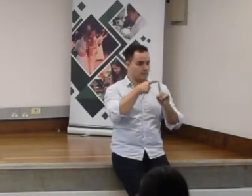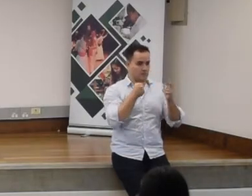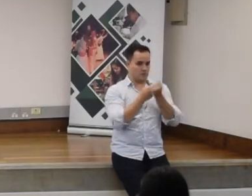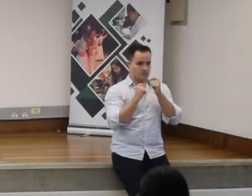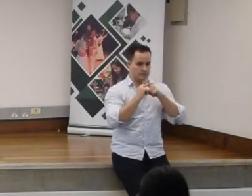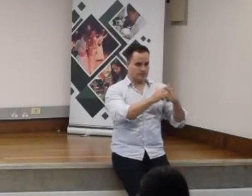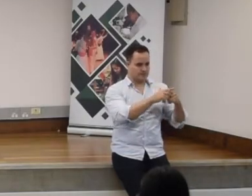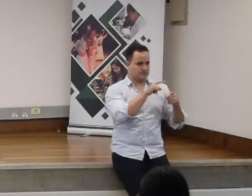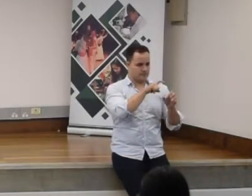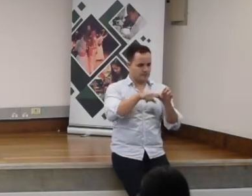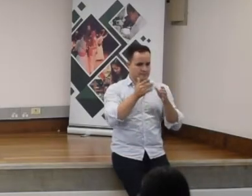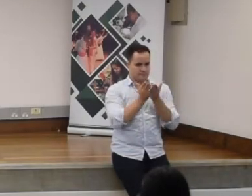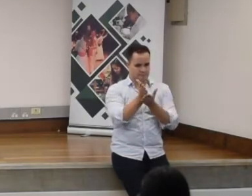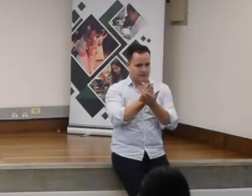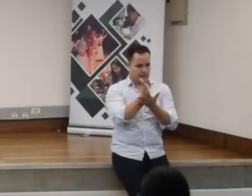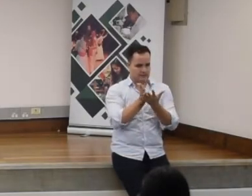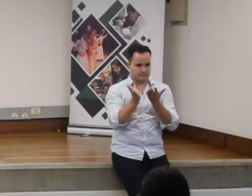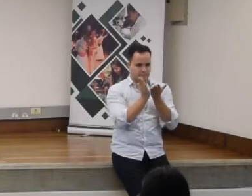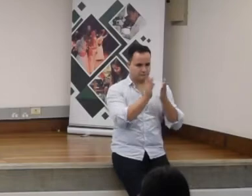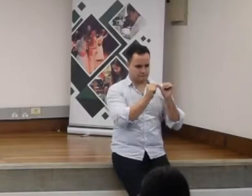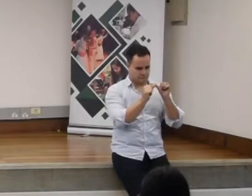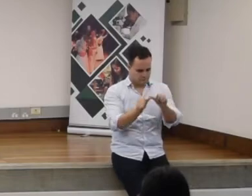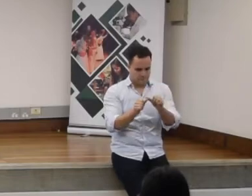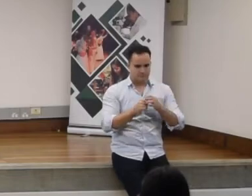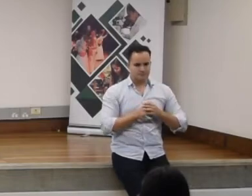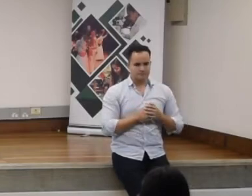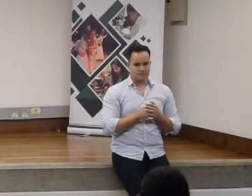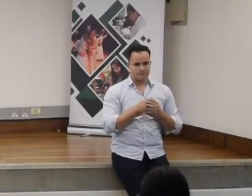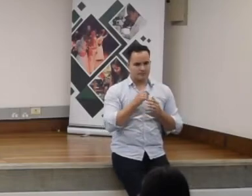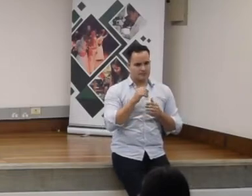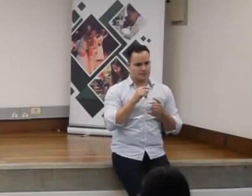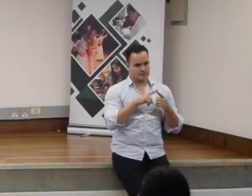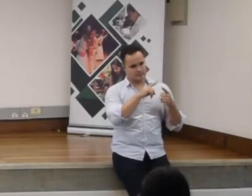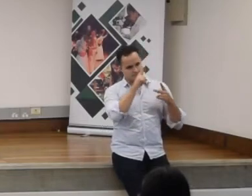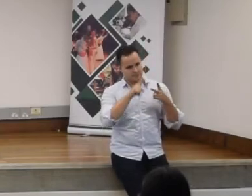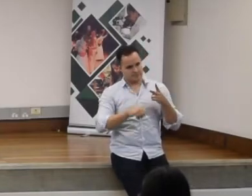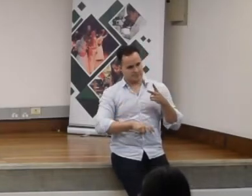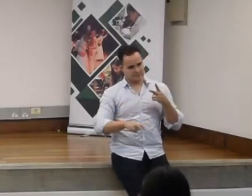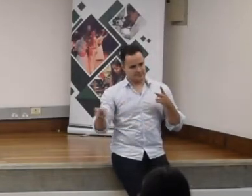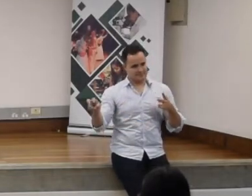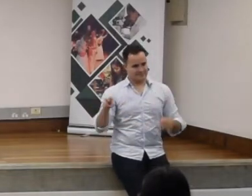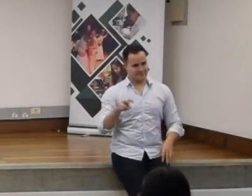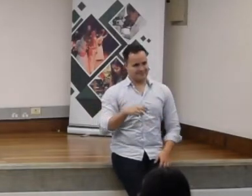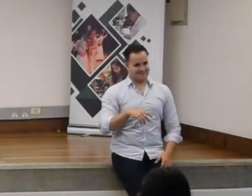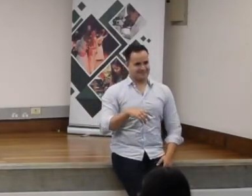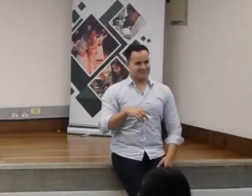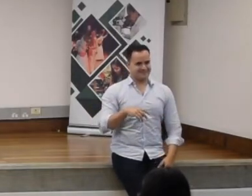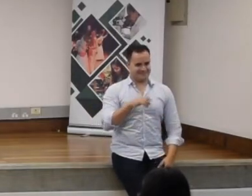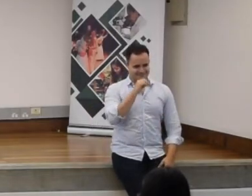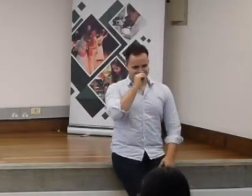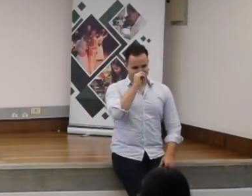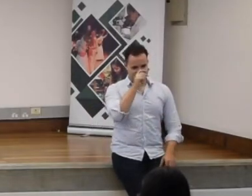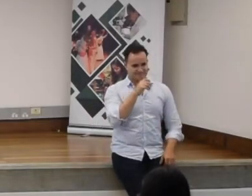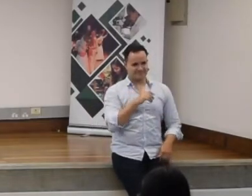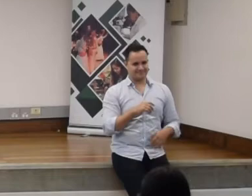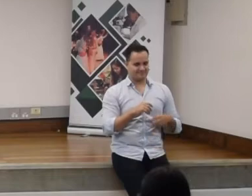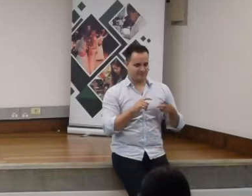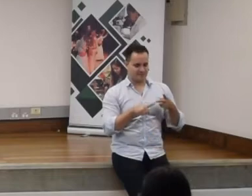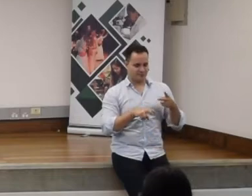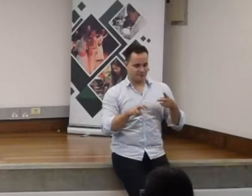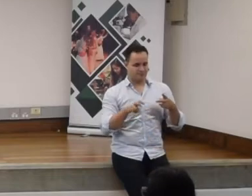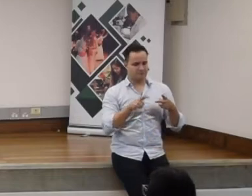segundo nivel, que ya concierne al institucional, encontramos actividades